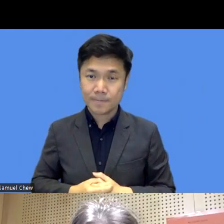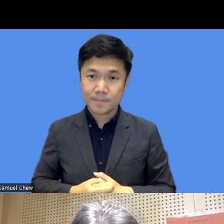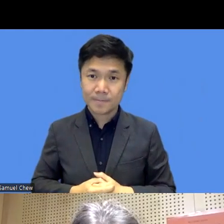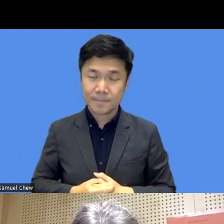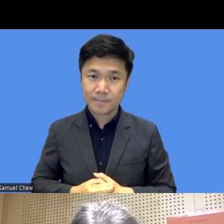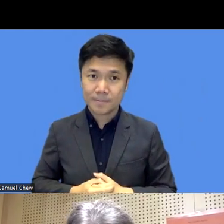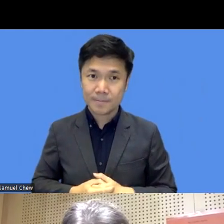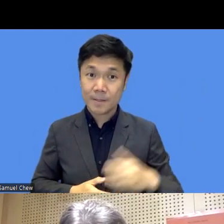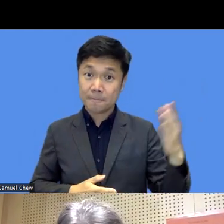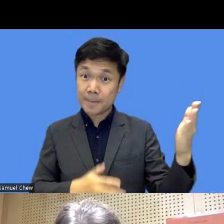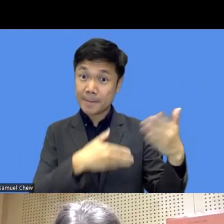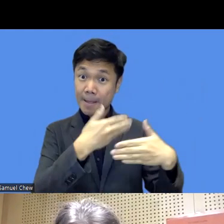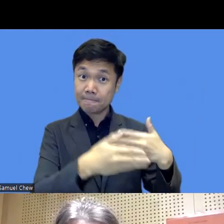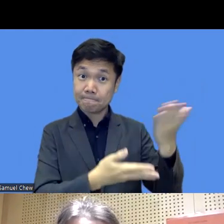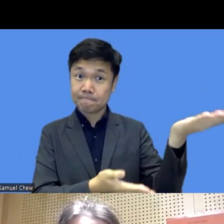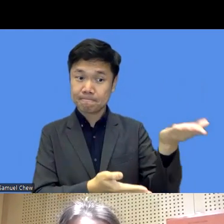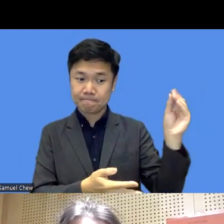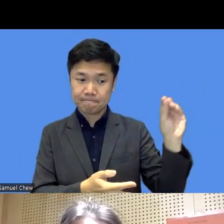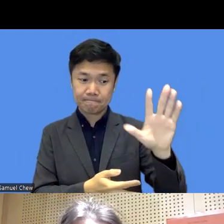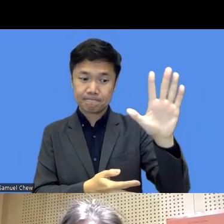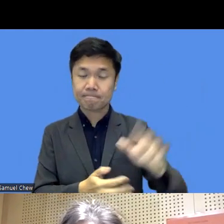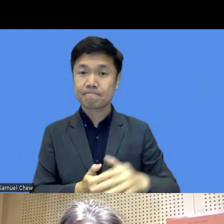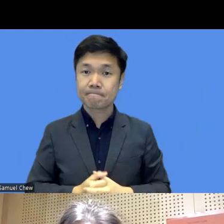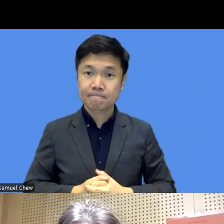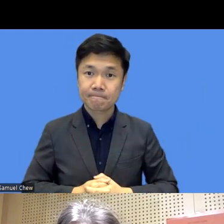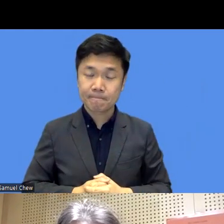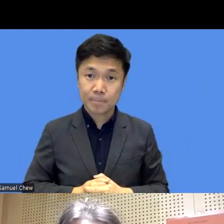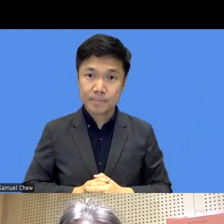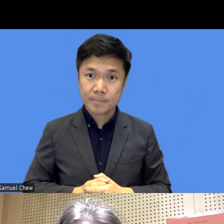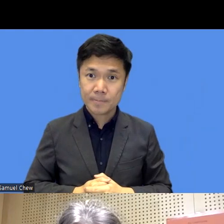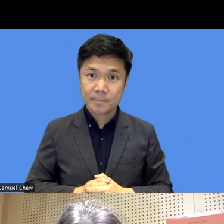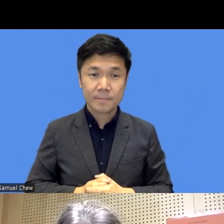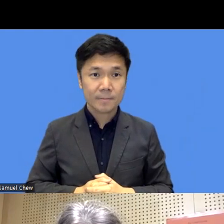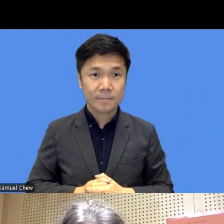Y si pasamos a la siguiente diapositiva.